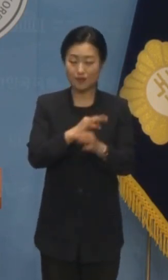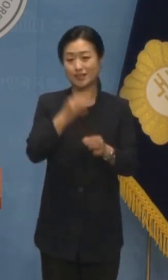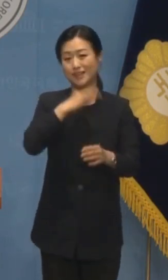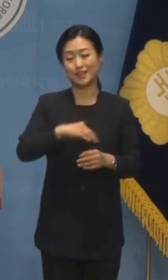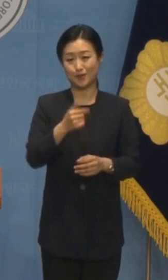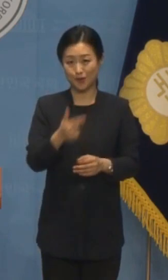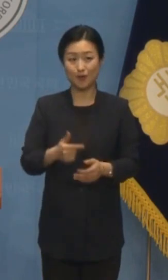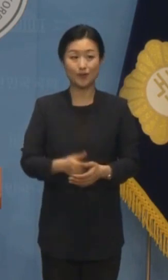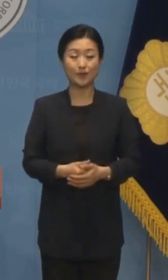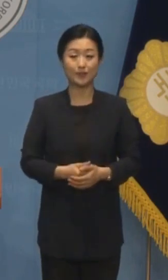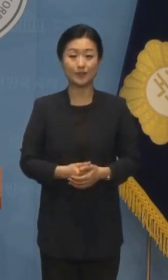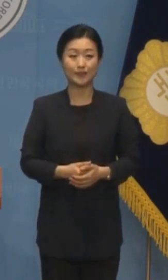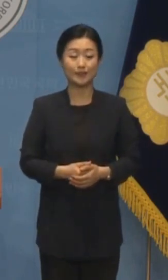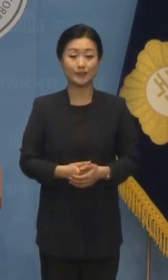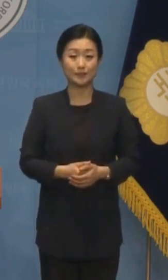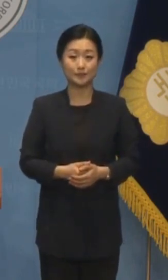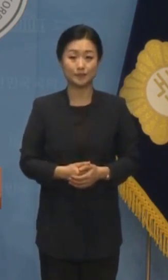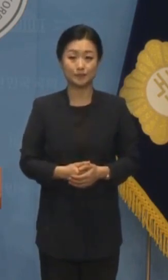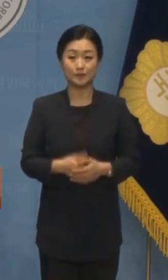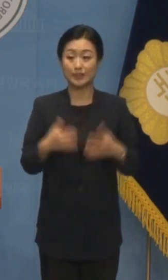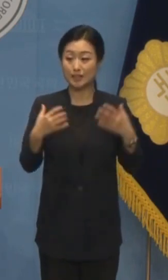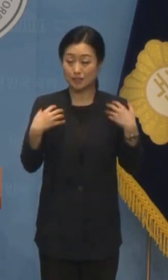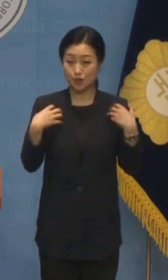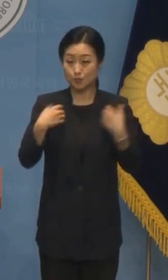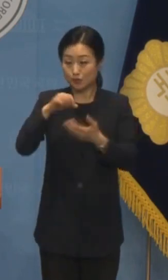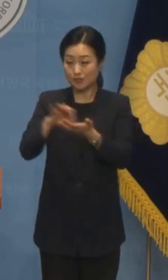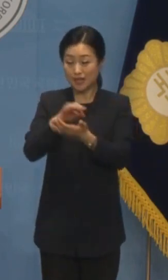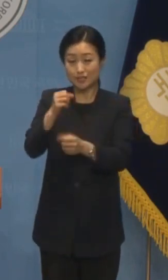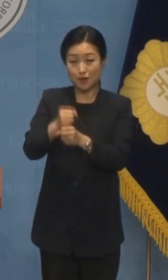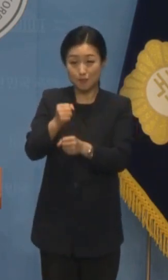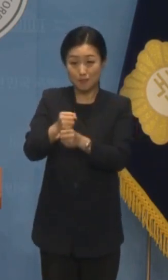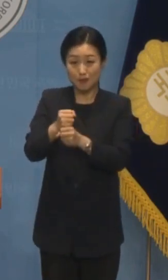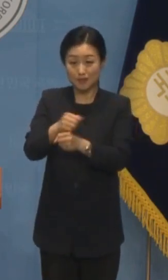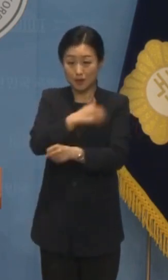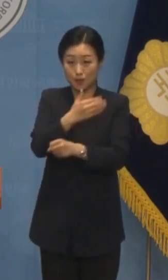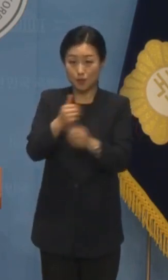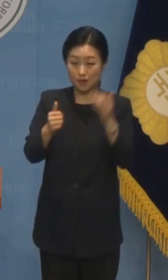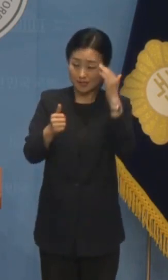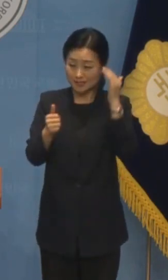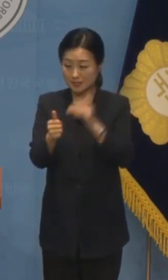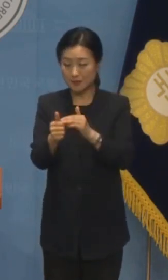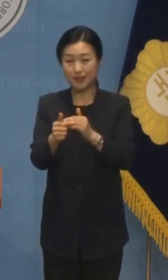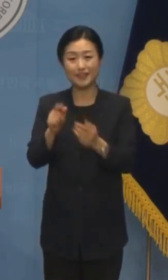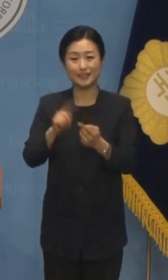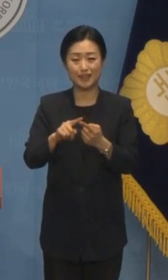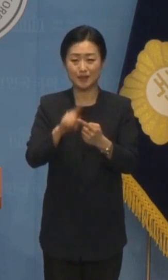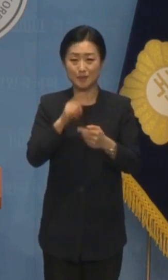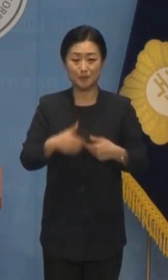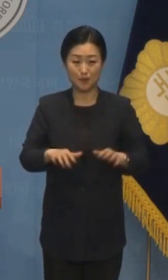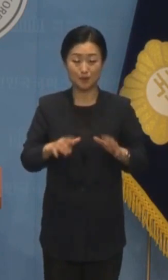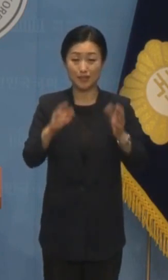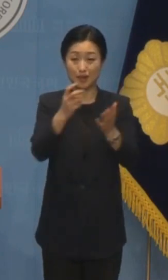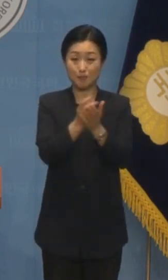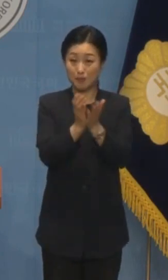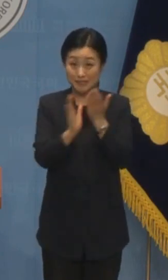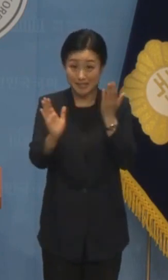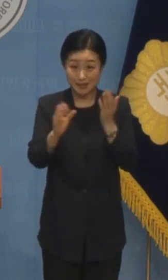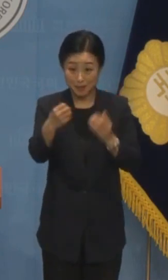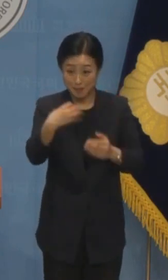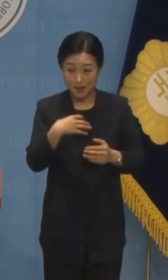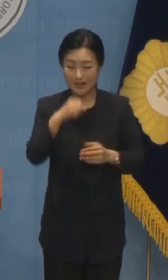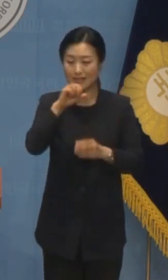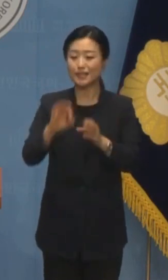겁니다. 정부 재정권 편성을 침해하는 위헌이라는 주장은 길게 논하지 않겠습니다. 위헌 논란 피하고 싶으면 정부가